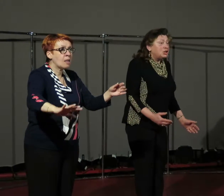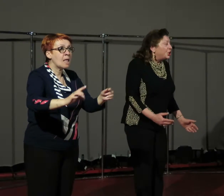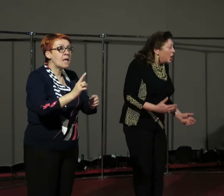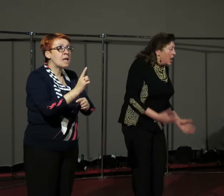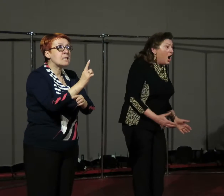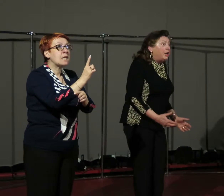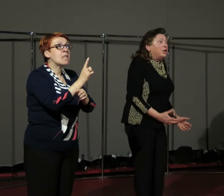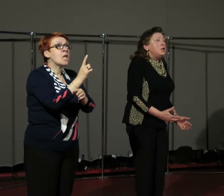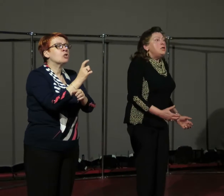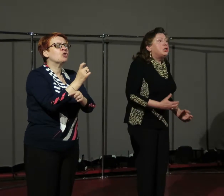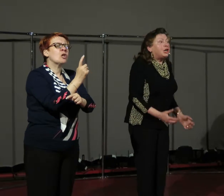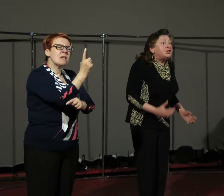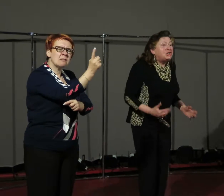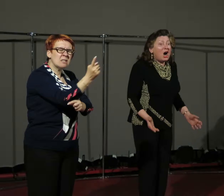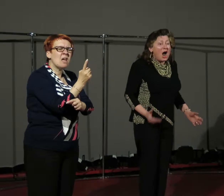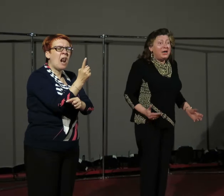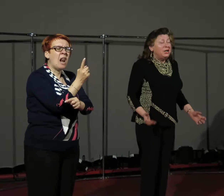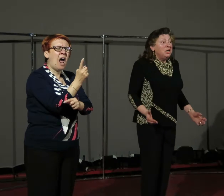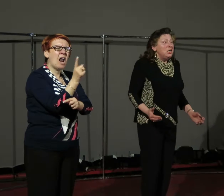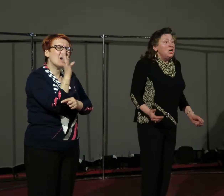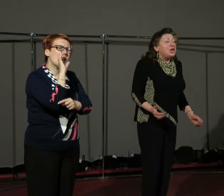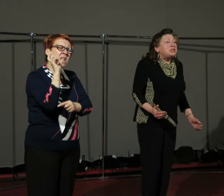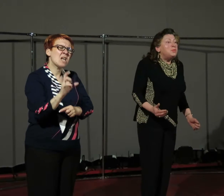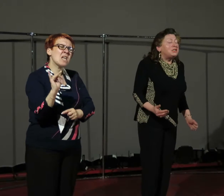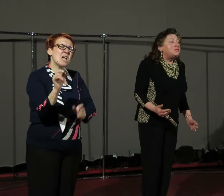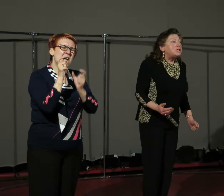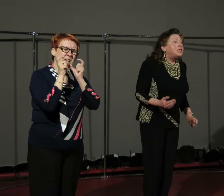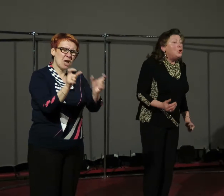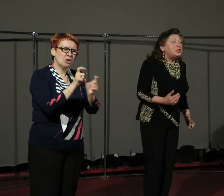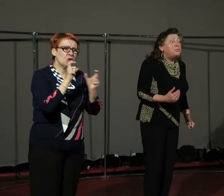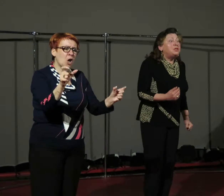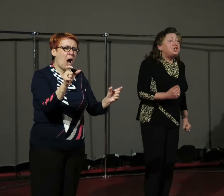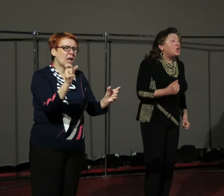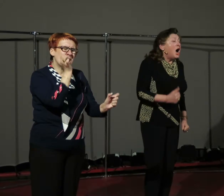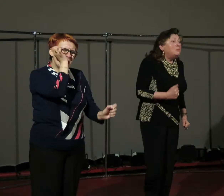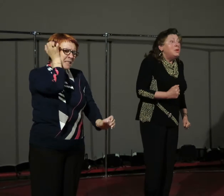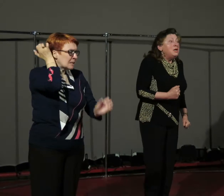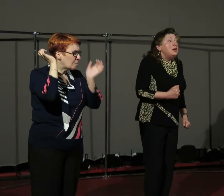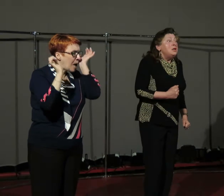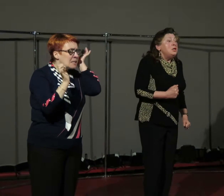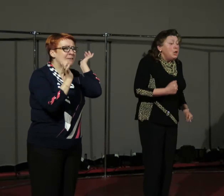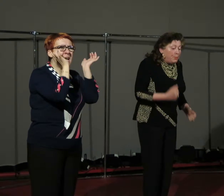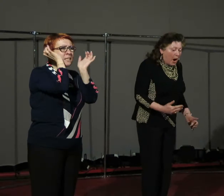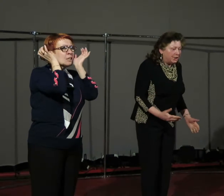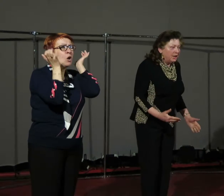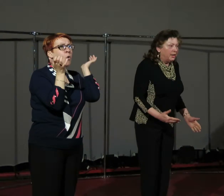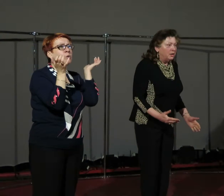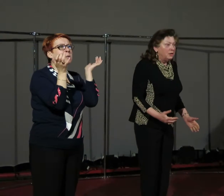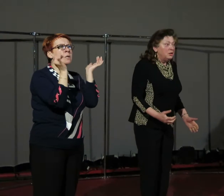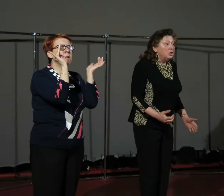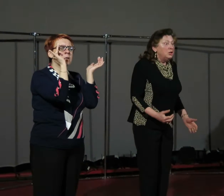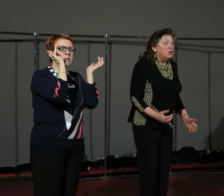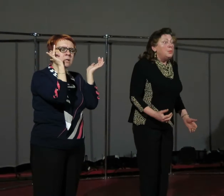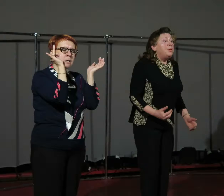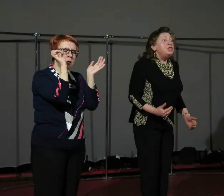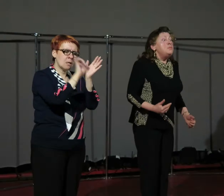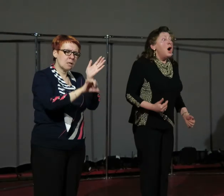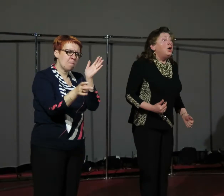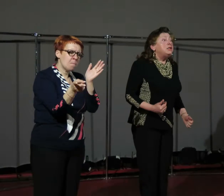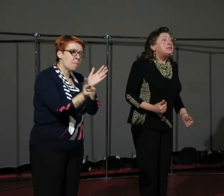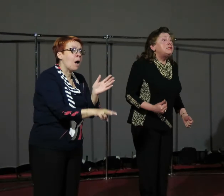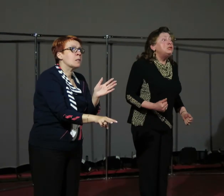Зеничицы стреляли и кричали, размазывая слезы по щекам, и падали,